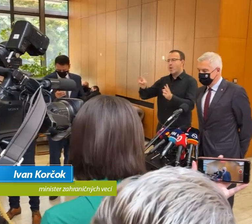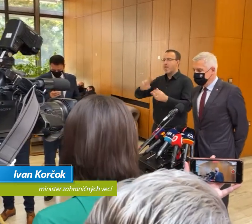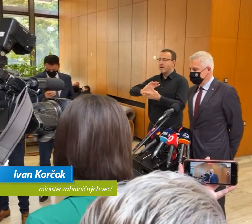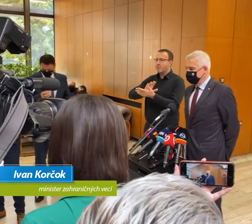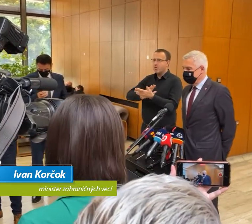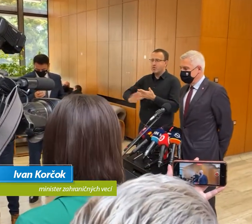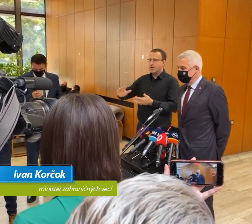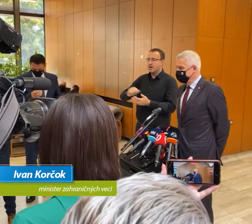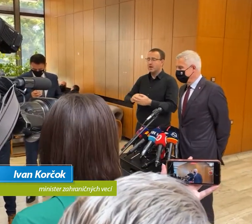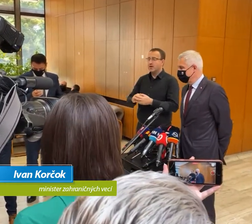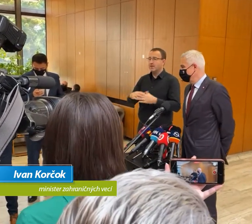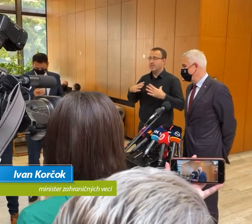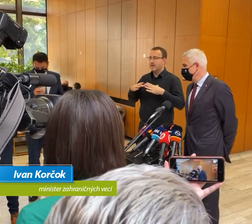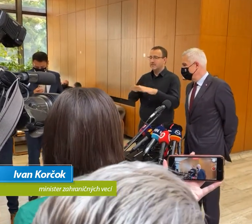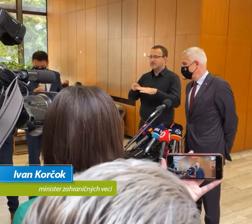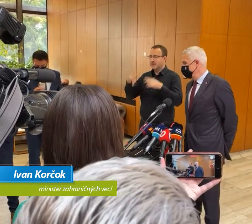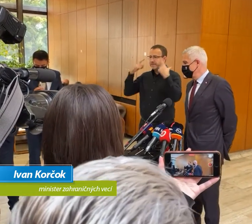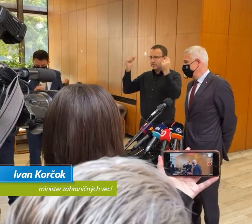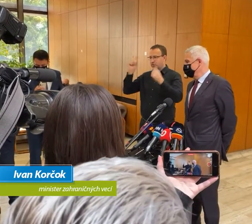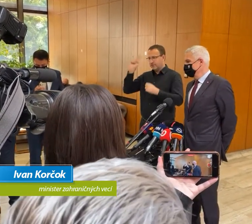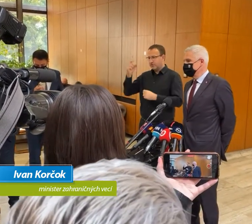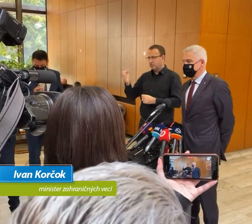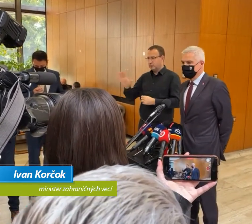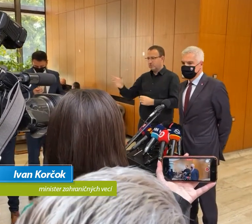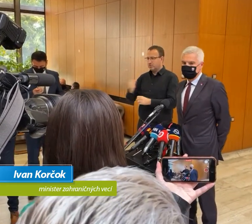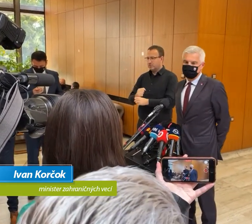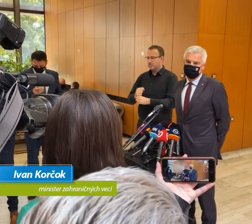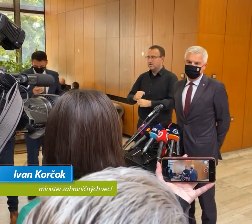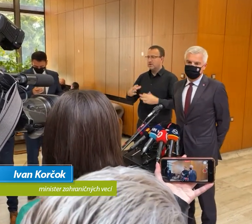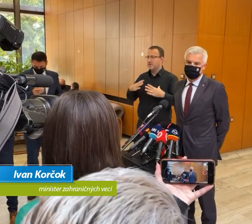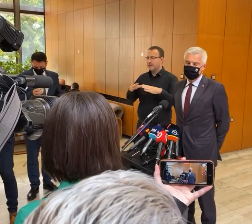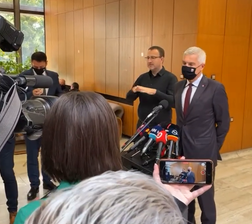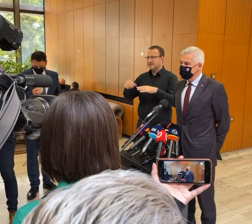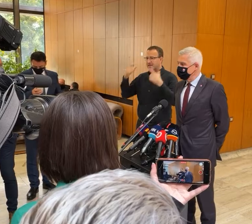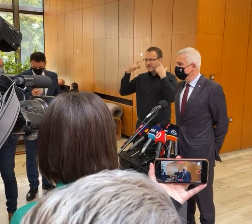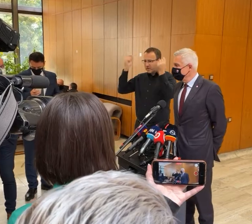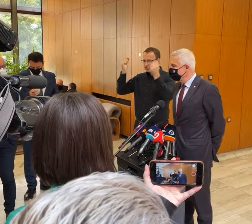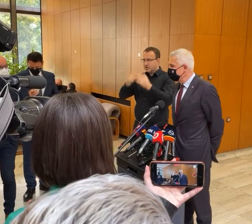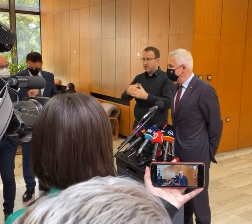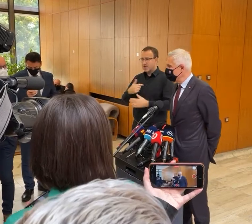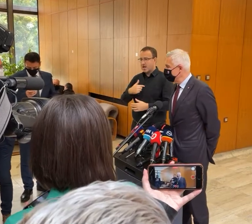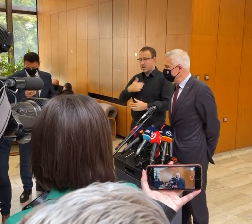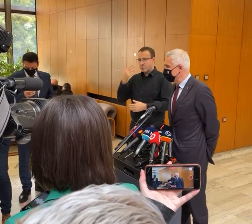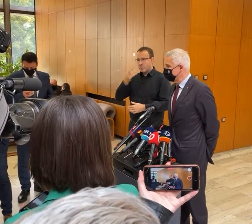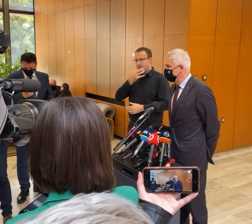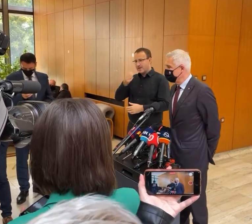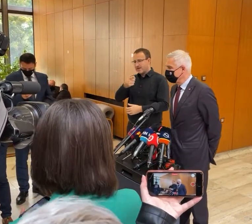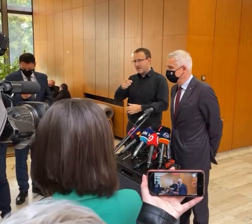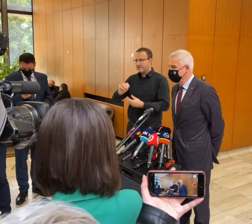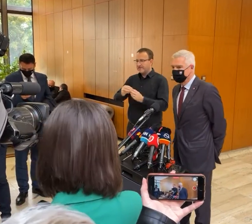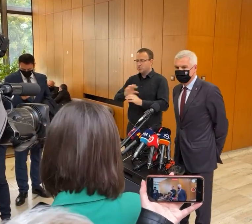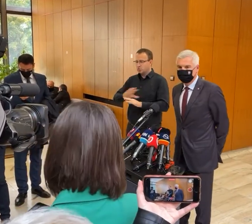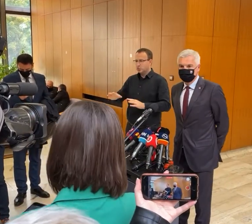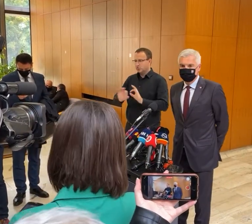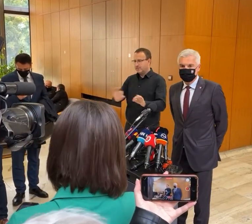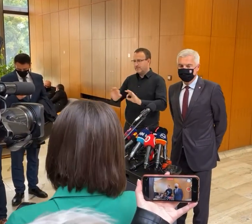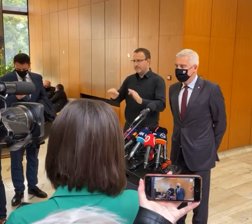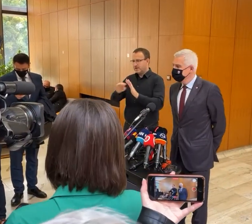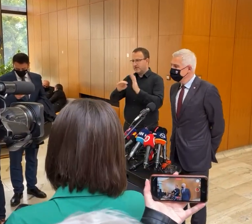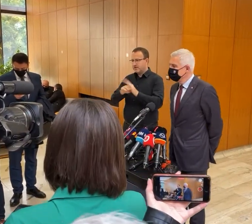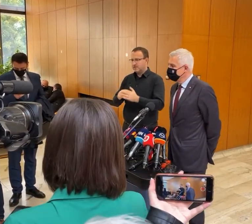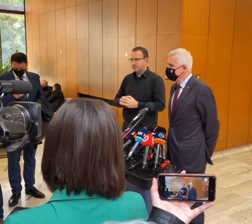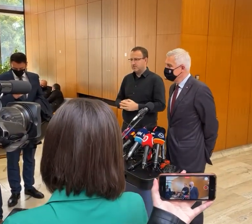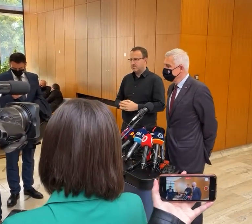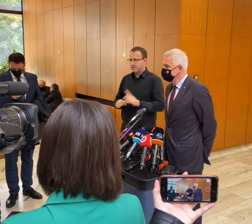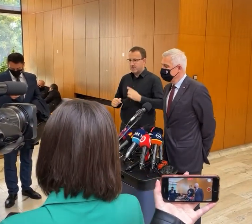Pán minister Vlčan vie, čo má robiť a pán minister Vlčan, podľa toho, čo som sa ho ja pýtal, v tejto veci koná. Máme